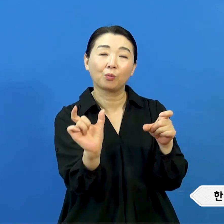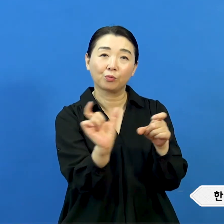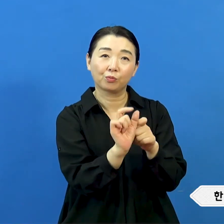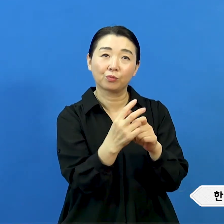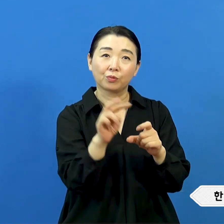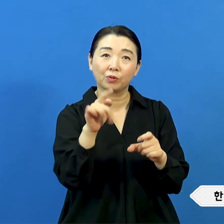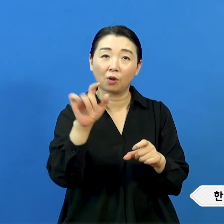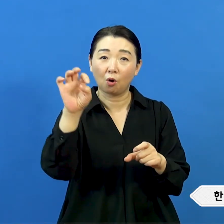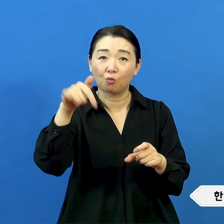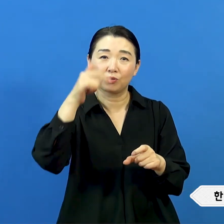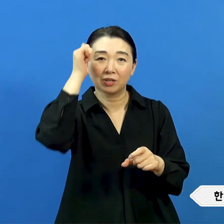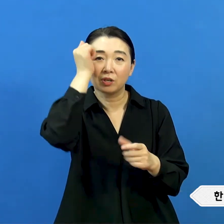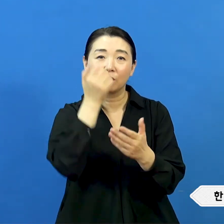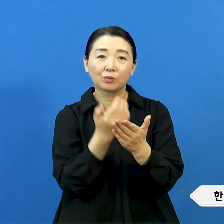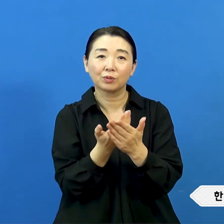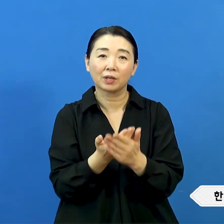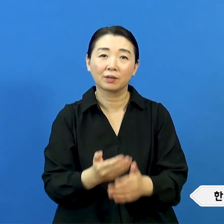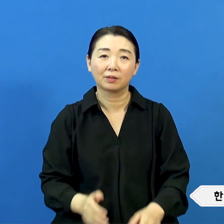꼭 기억하셔야 됩니다.